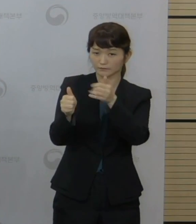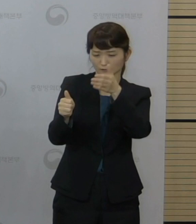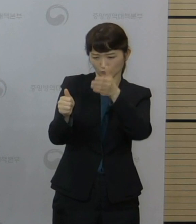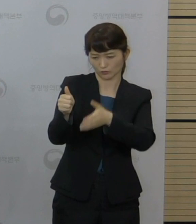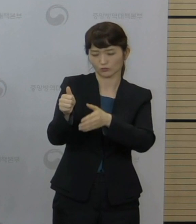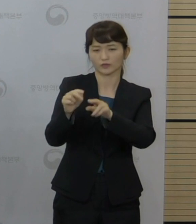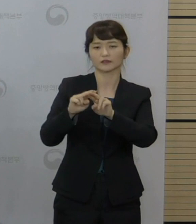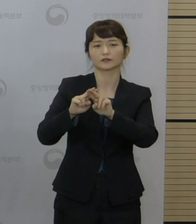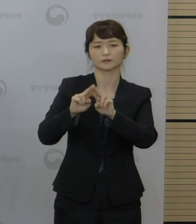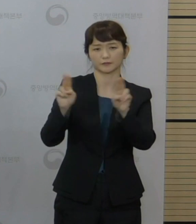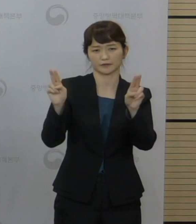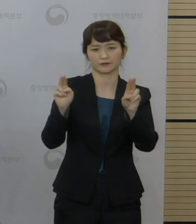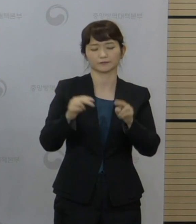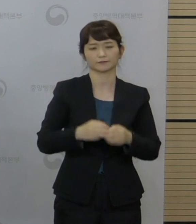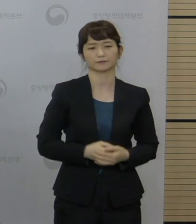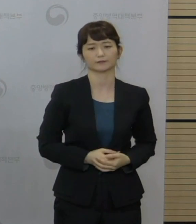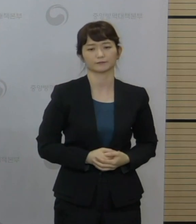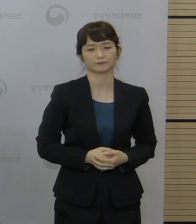권고는 폐지합니다.